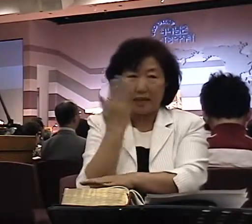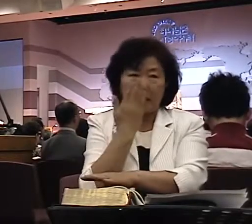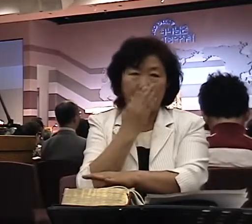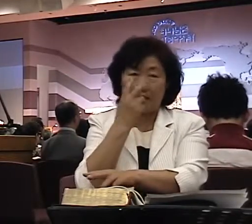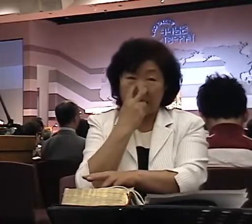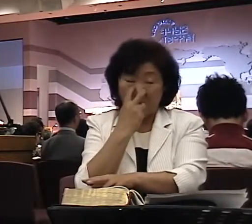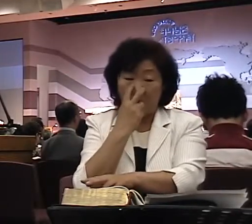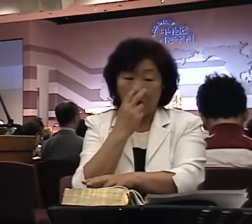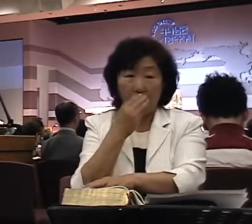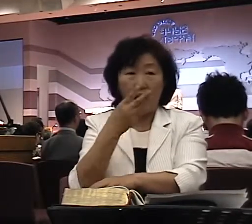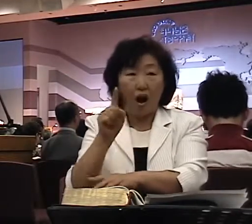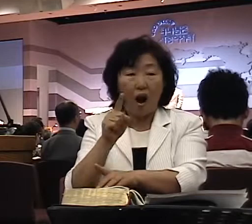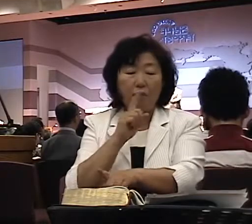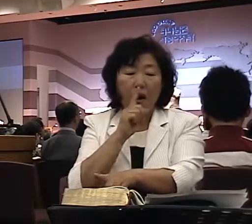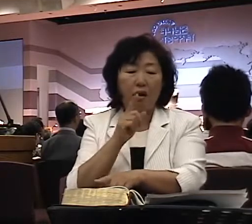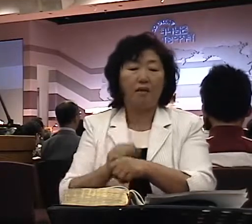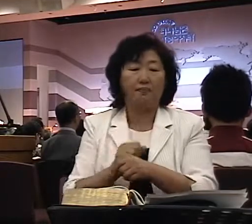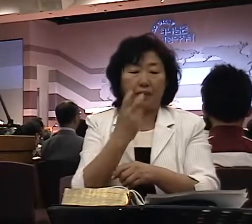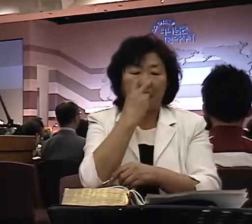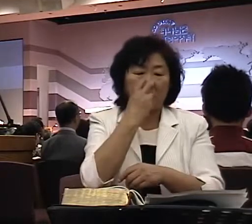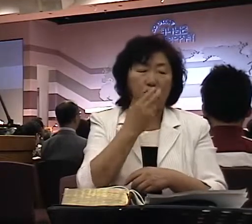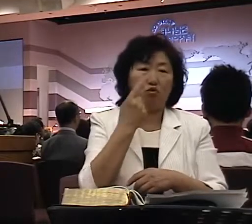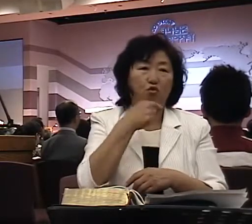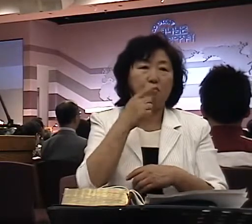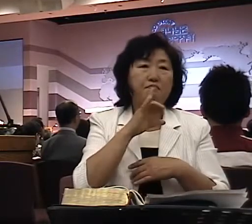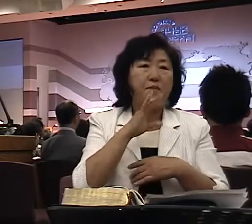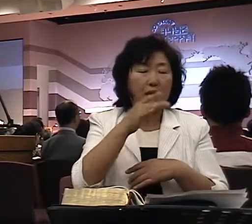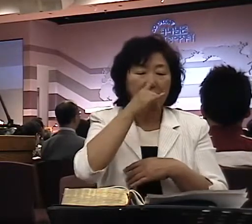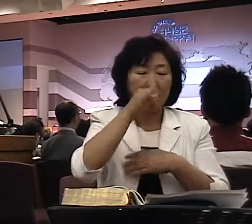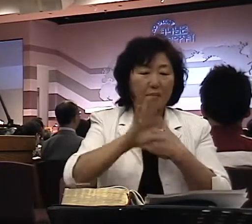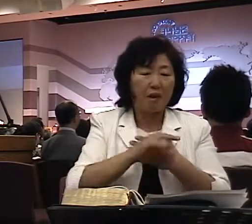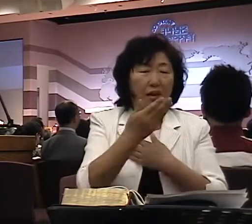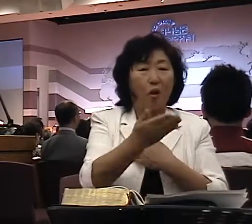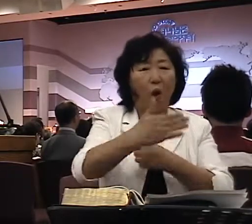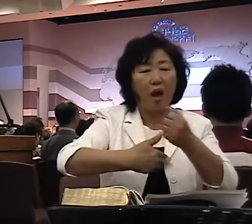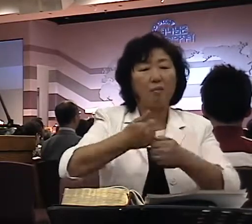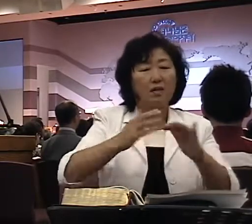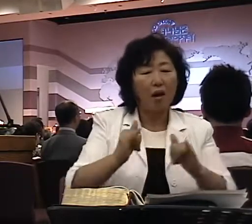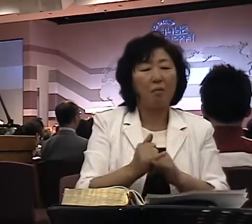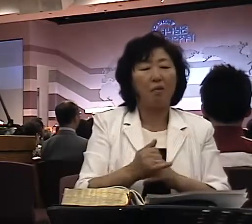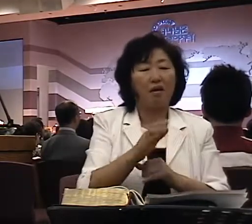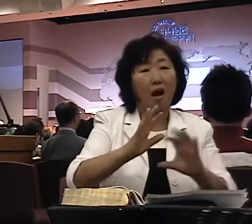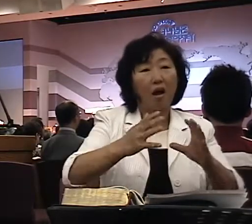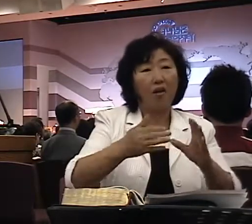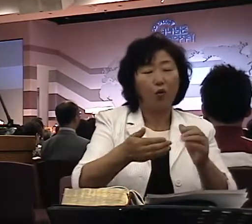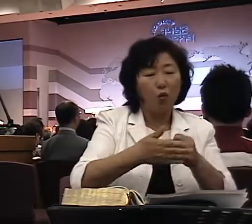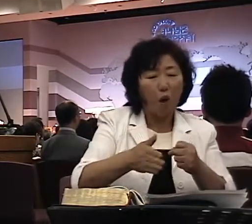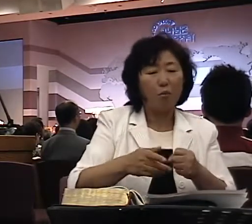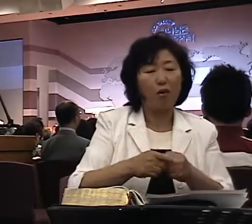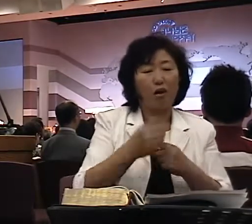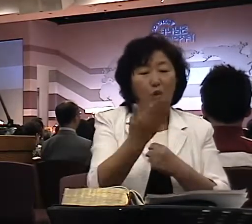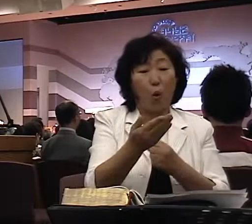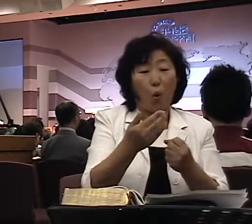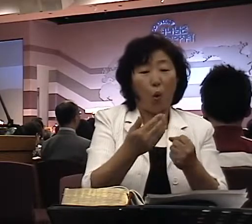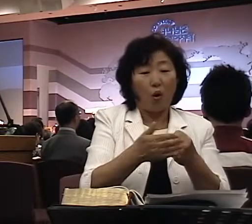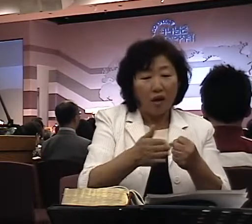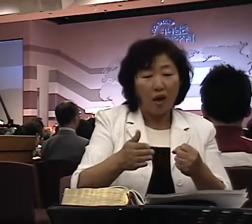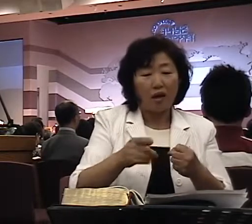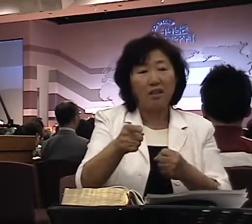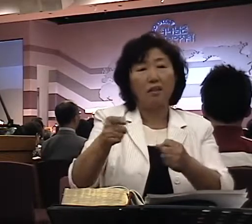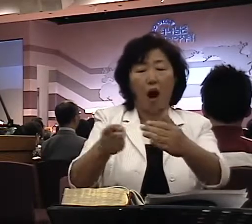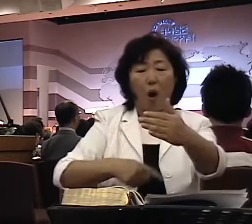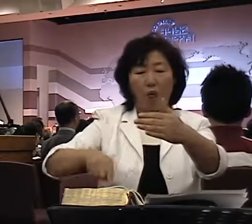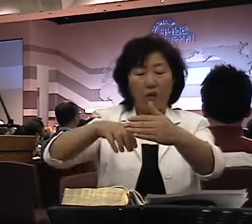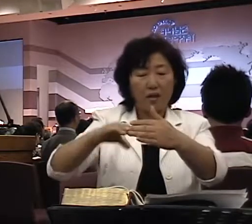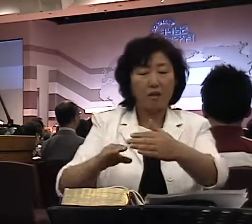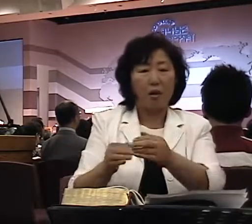지켜라. 지킬 수만 있다면 너 하나님의 사람, 하나님의 나라는 하나님의 사람이기 때문에 너로 인하여 하나님의 나라는 그